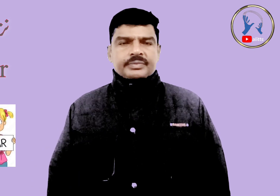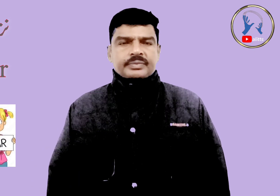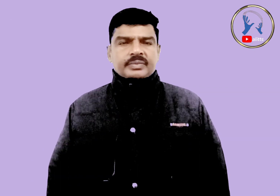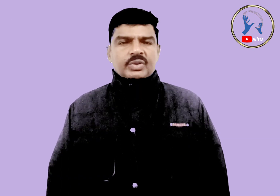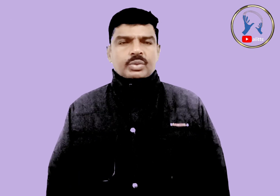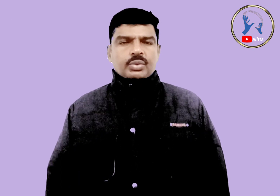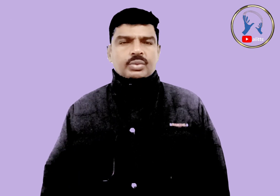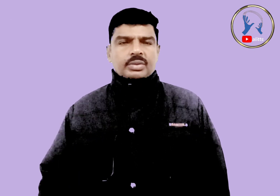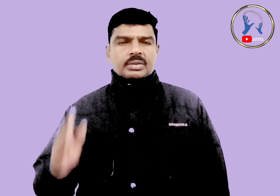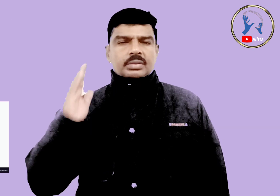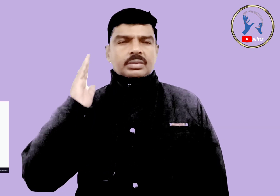दूर,